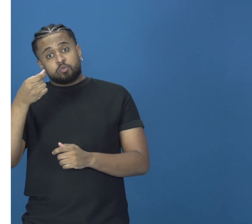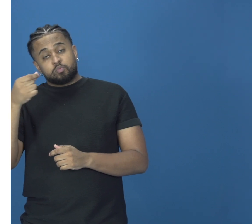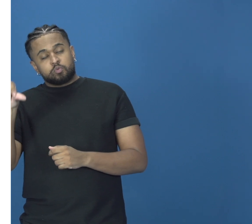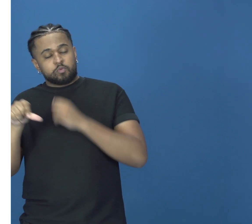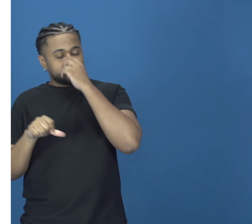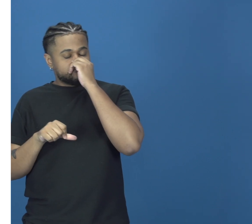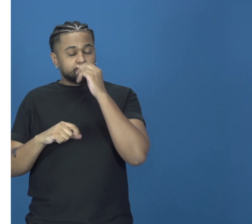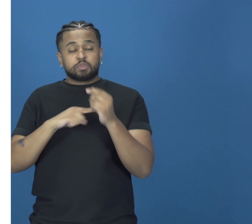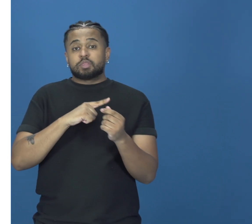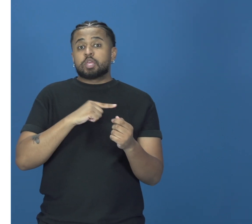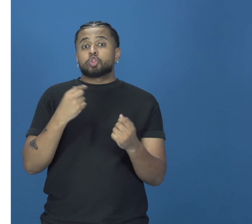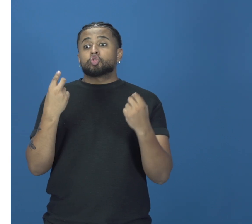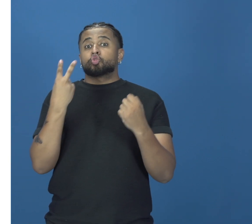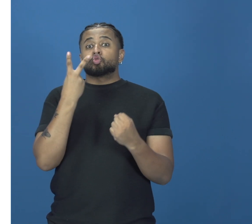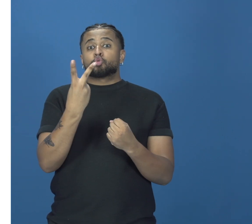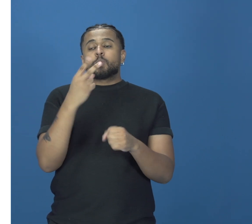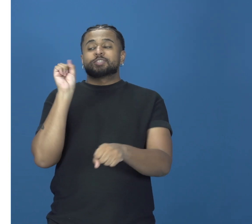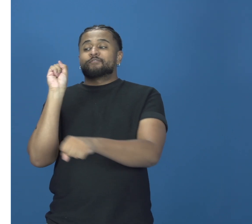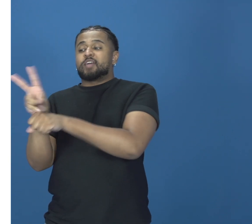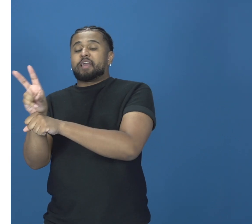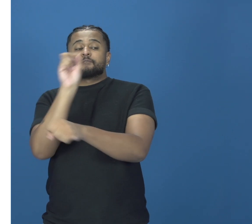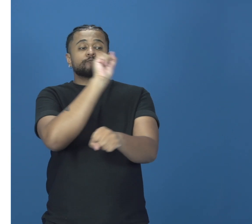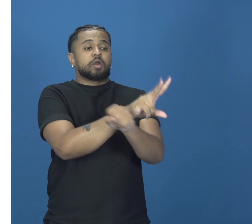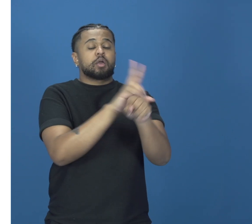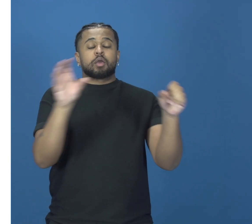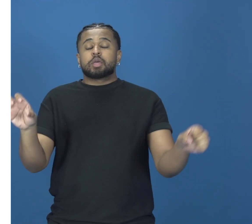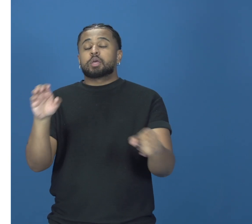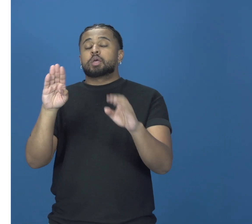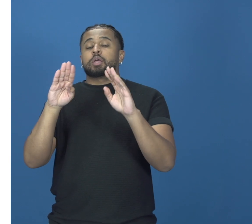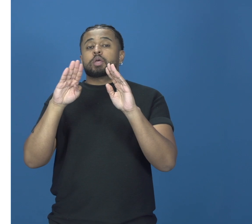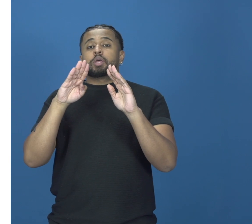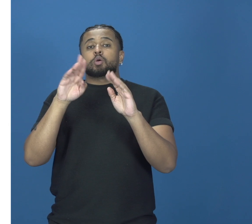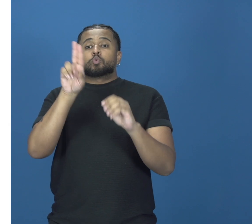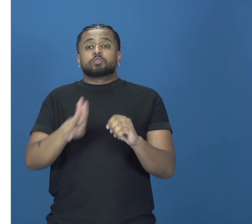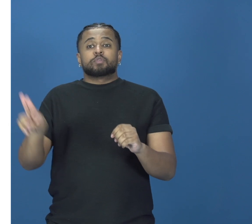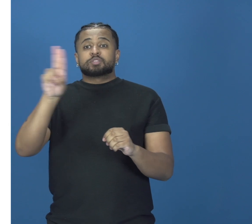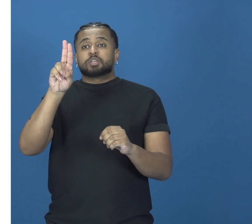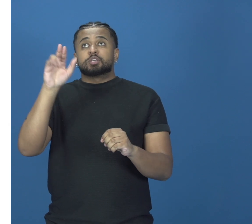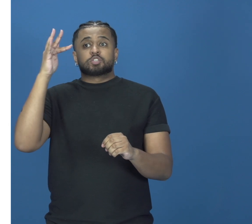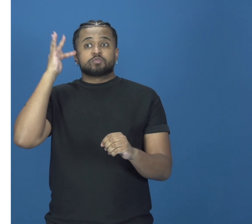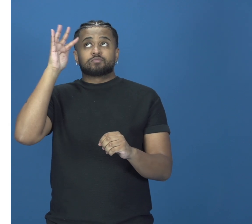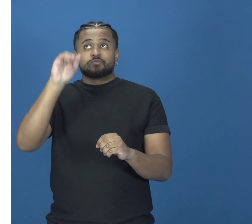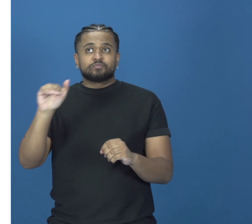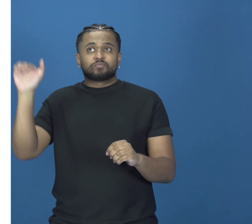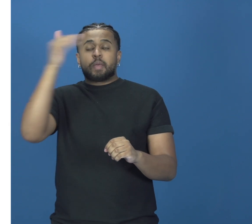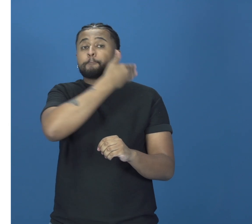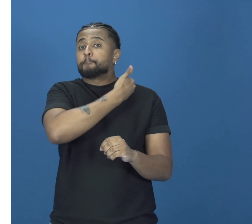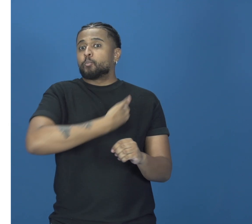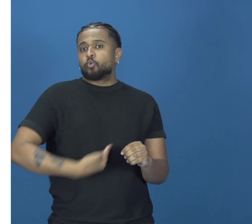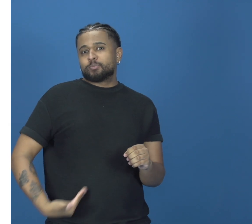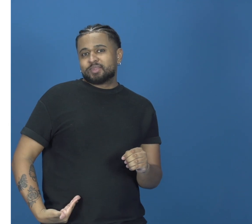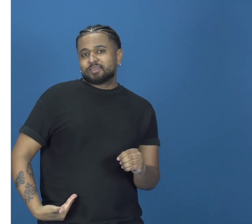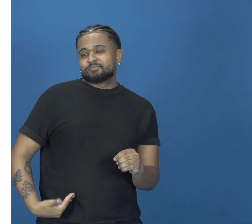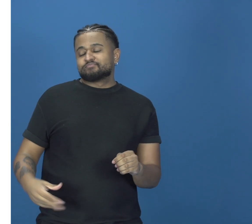12.089/2009, a existência de dois vínculos simultâneos com instituições públicas de ensino superior ou vínculo com